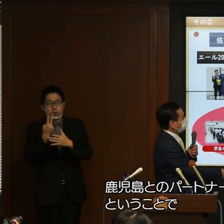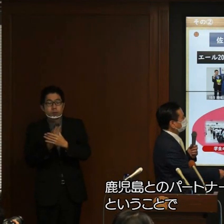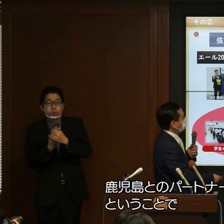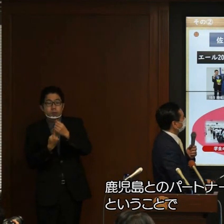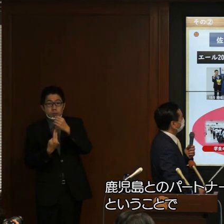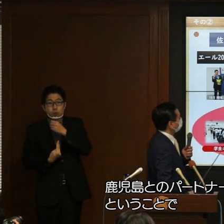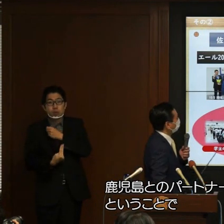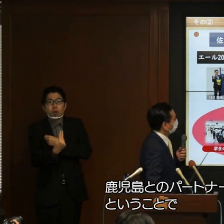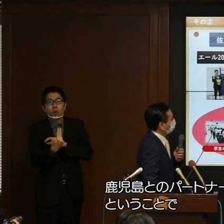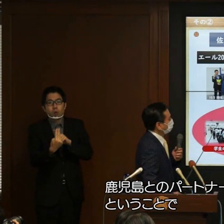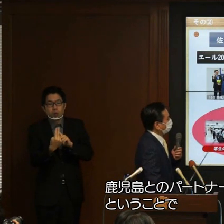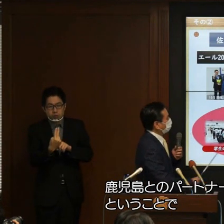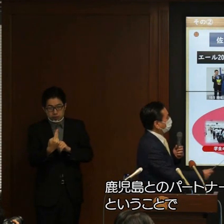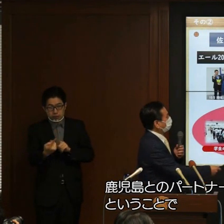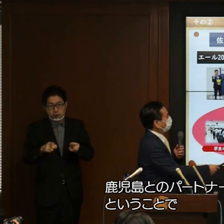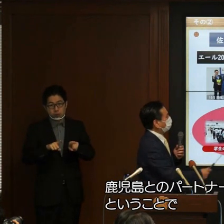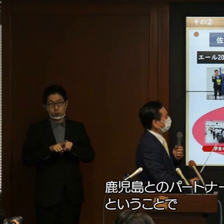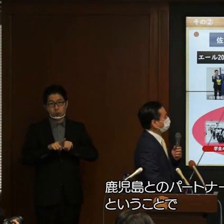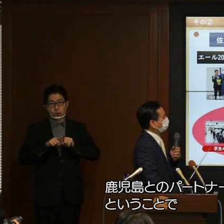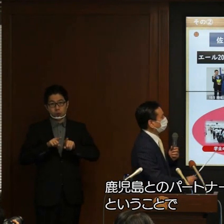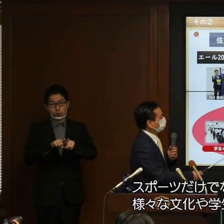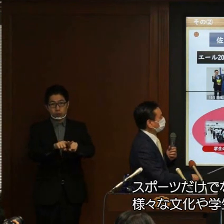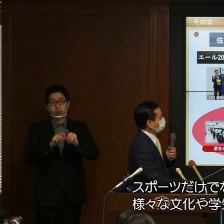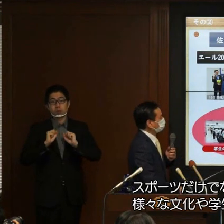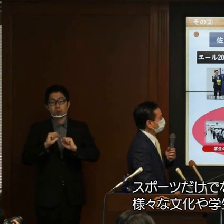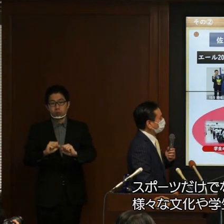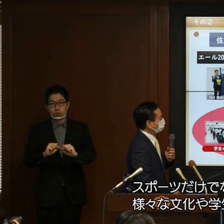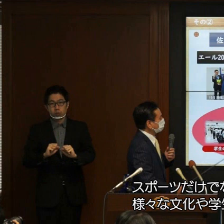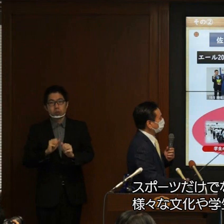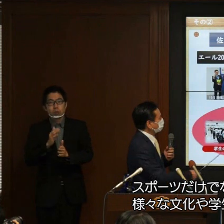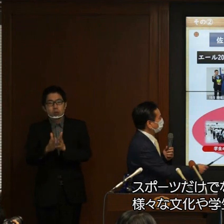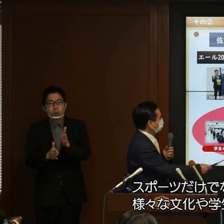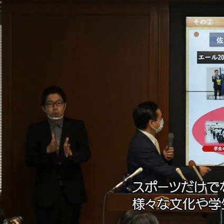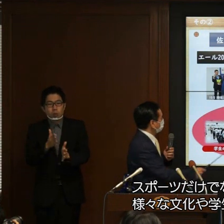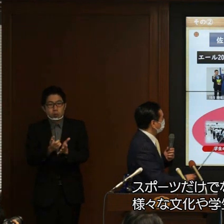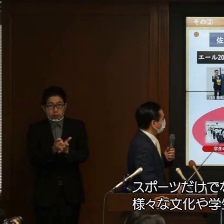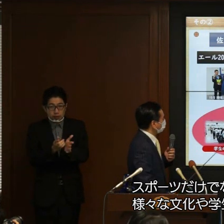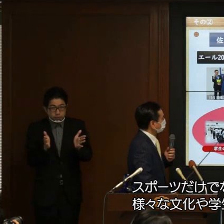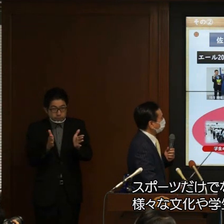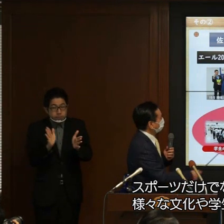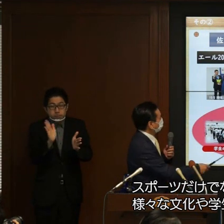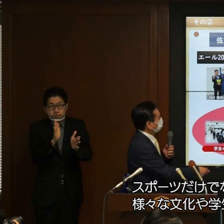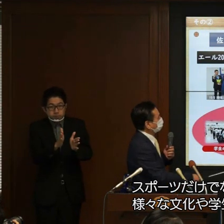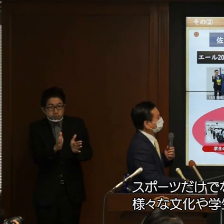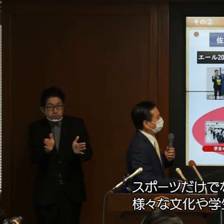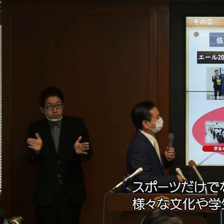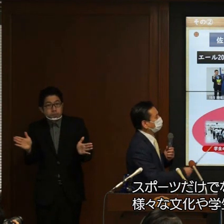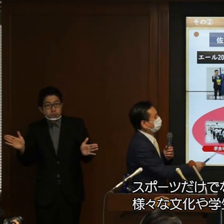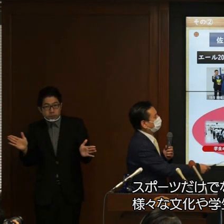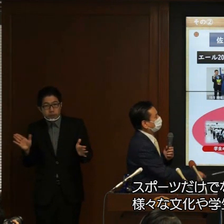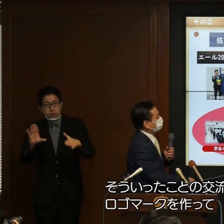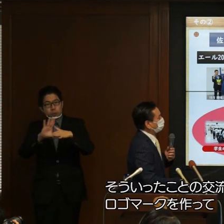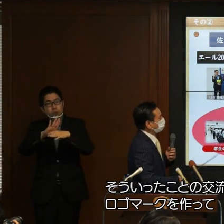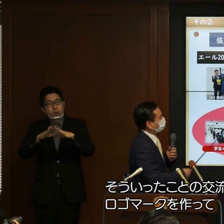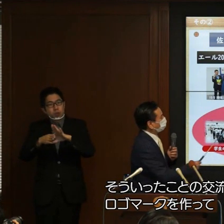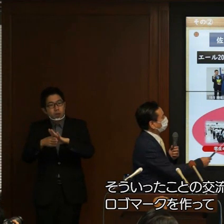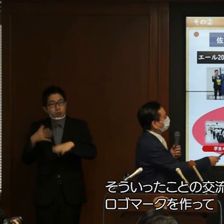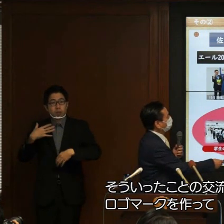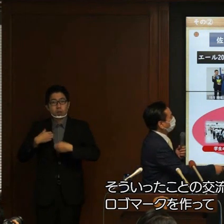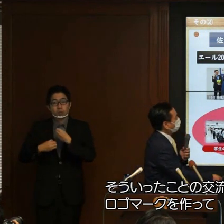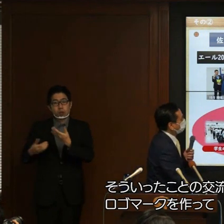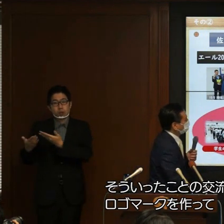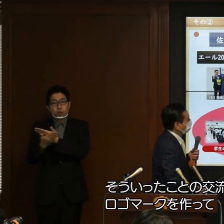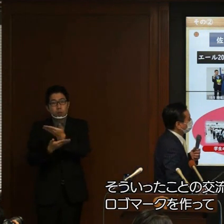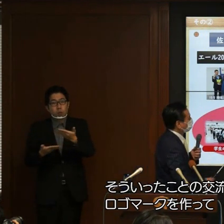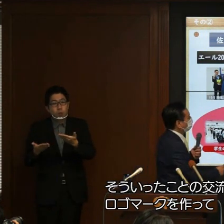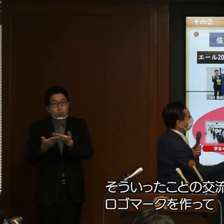ートナーシッププロジェクトということで、もうスポーツだけでなくてさまざまな文化や学生の交流だとか、そういったことの